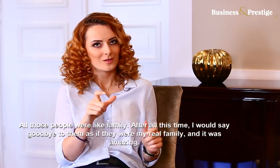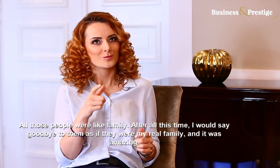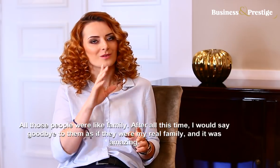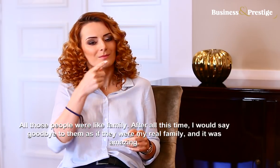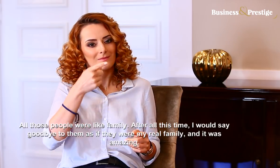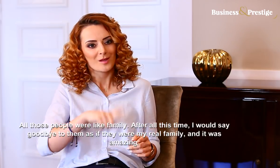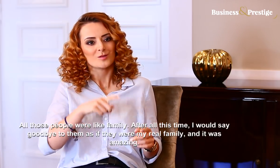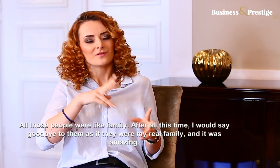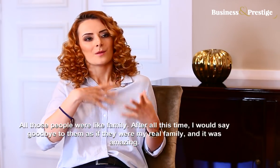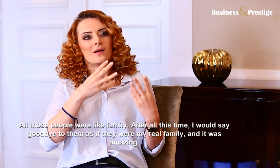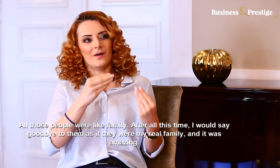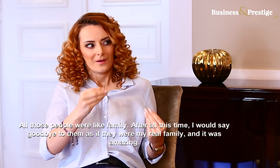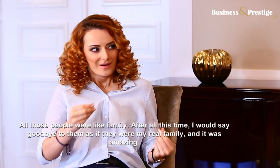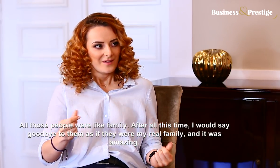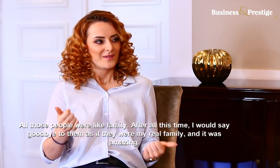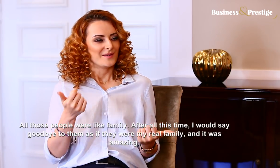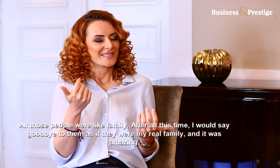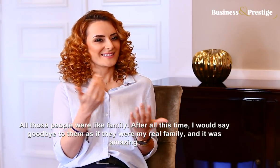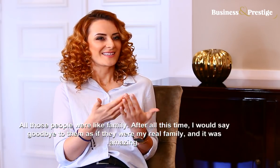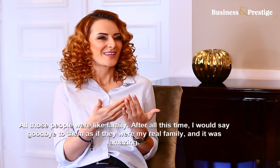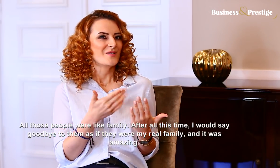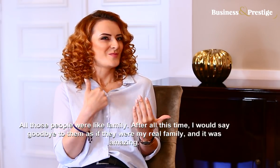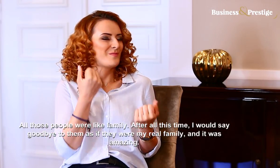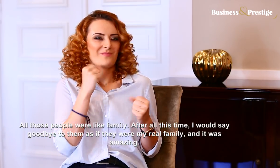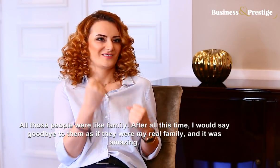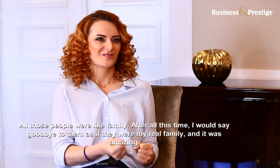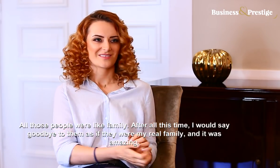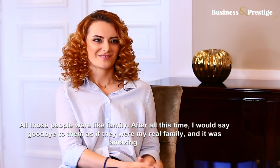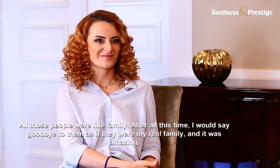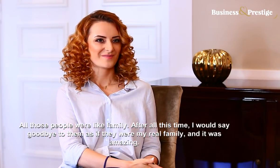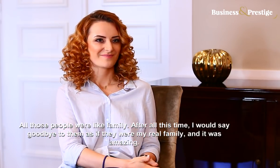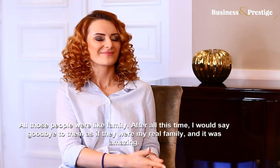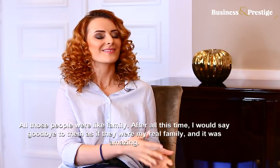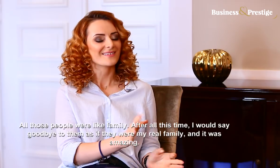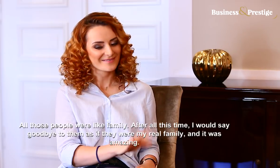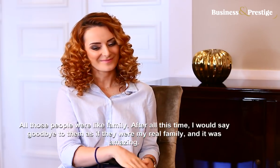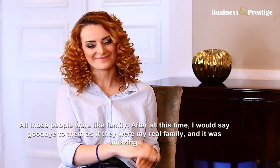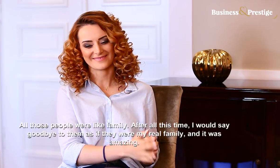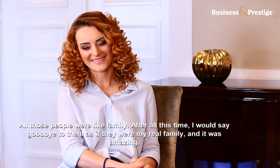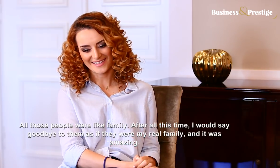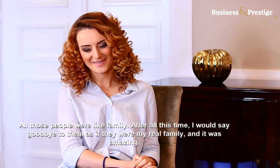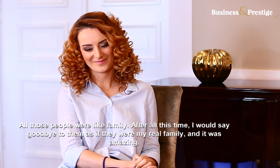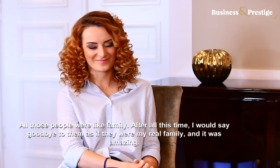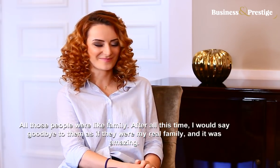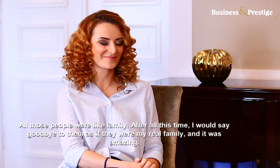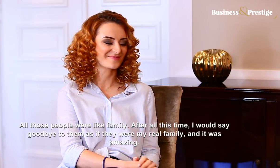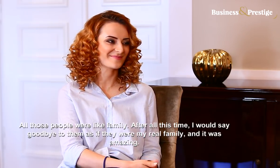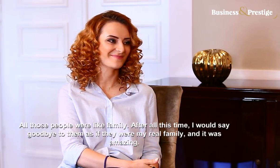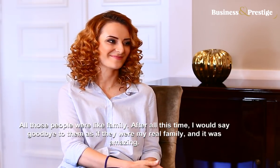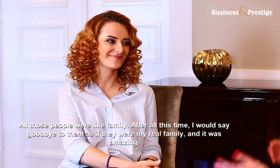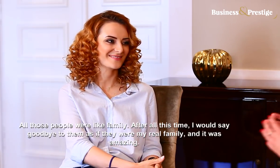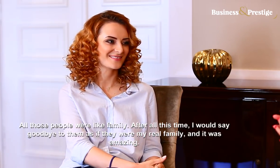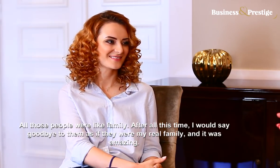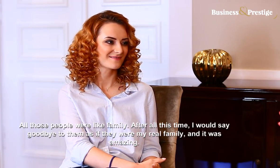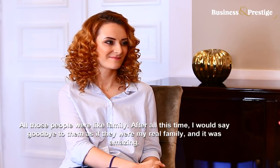Czułam się, że po tych 3 miesiącach żegnałam się jakby z własną rodziną, co było dla mnie niesamowite. Jedyny minus był taki, że bardzo